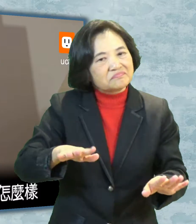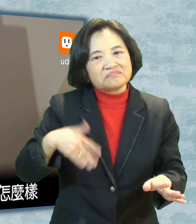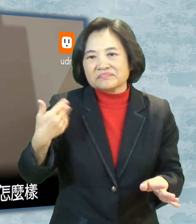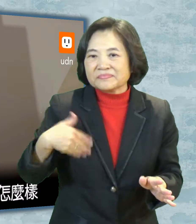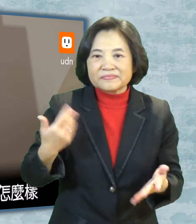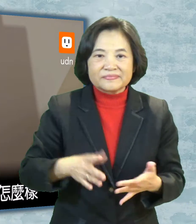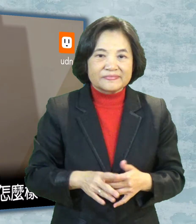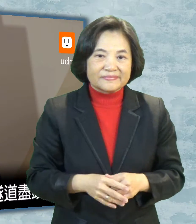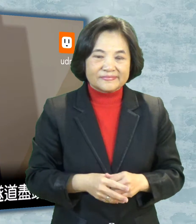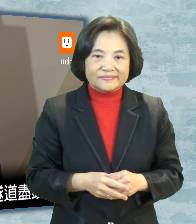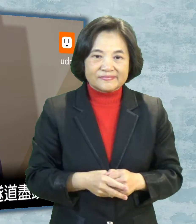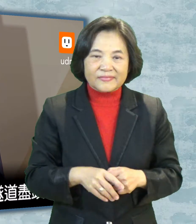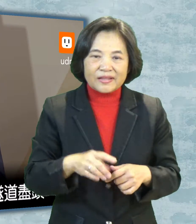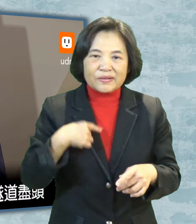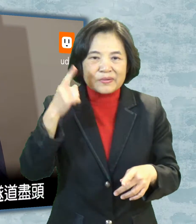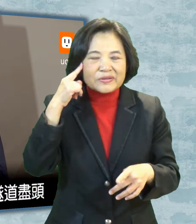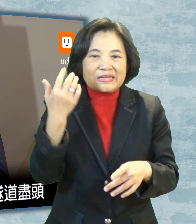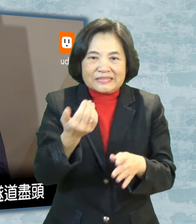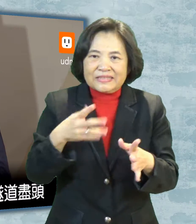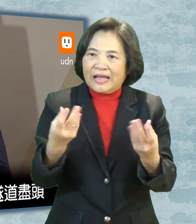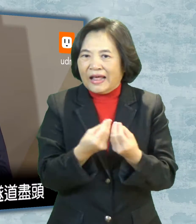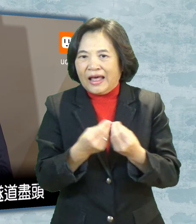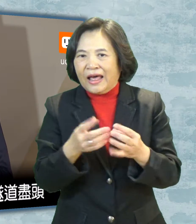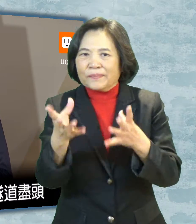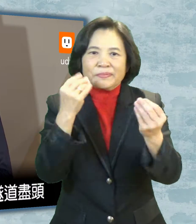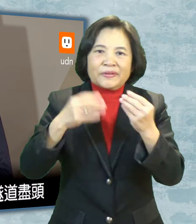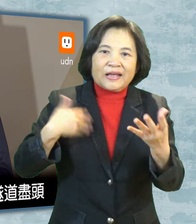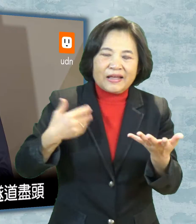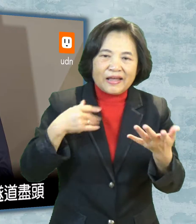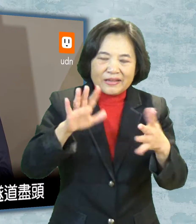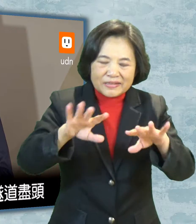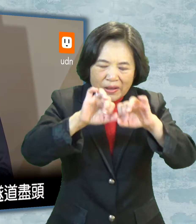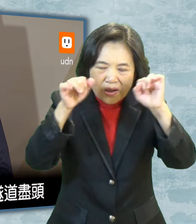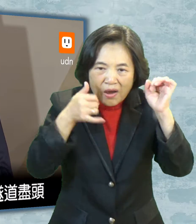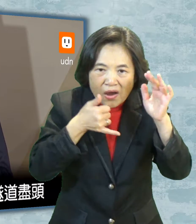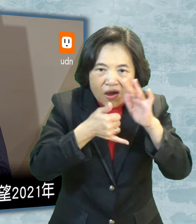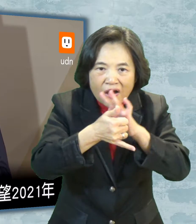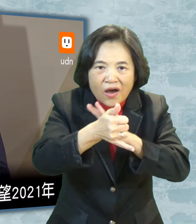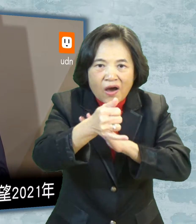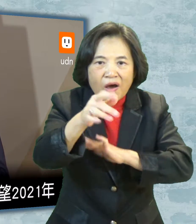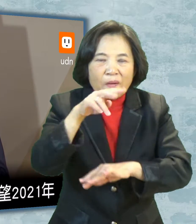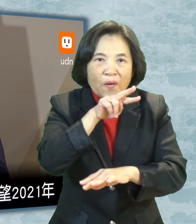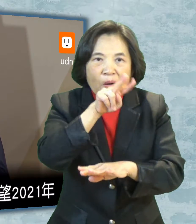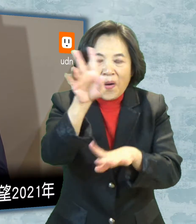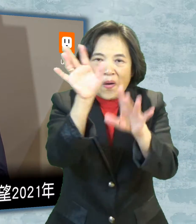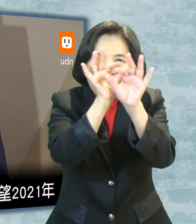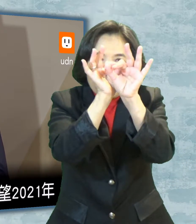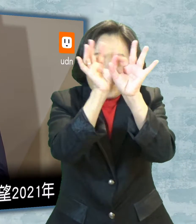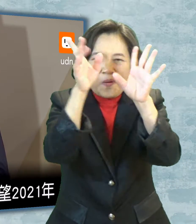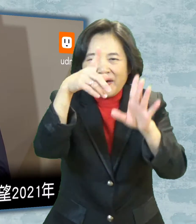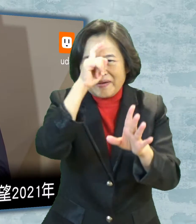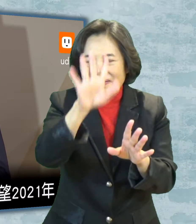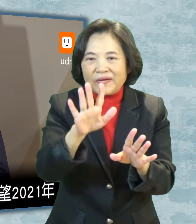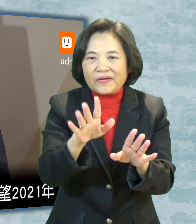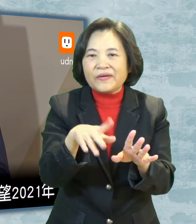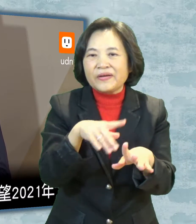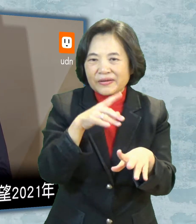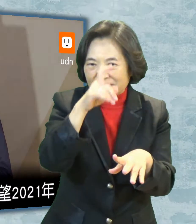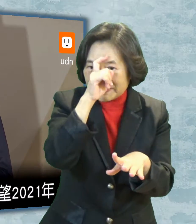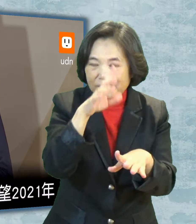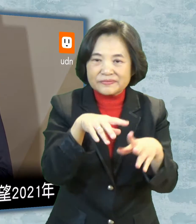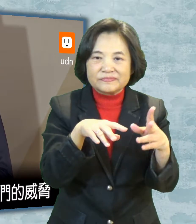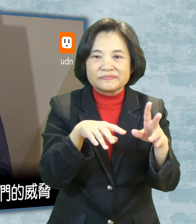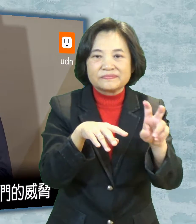效力是怎么样，但至少在幽暗漫长的隧道尽头，我们看到了一丝光亮。那希